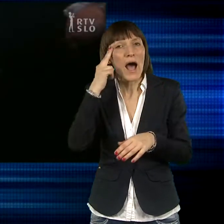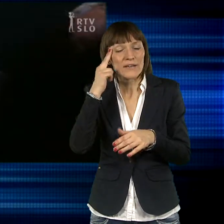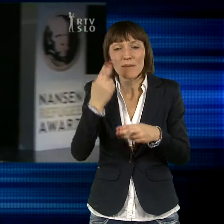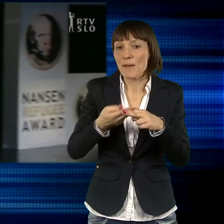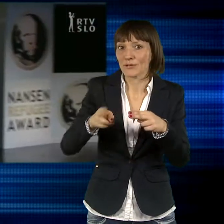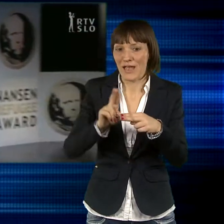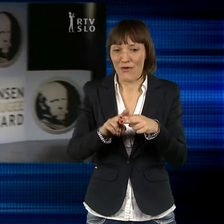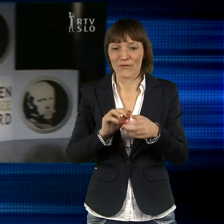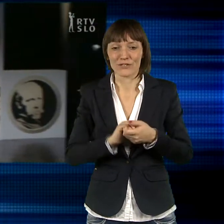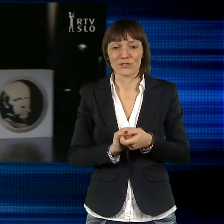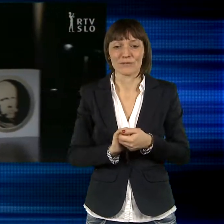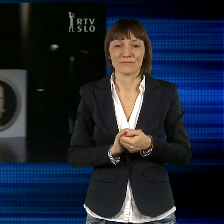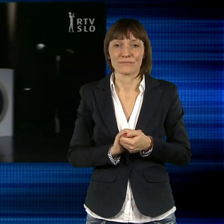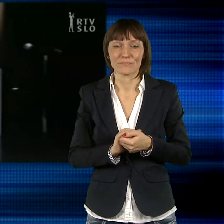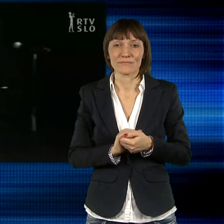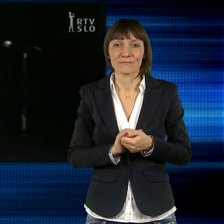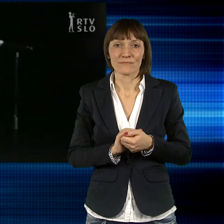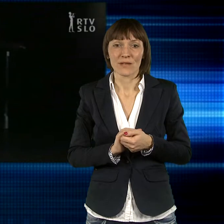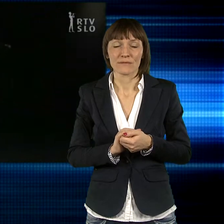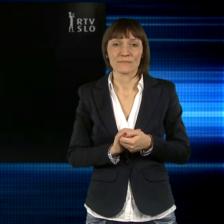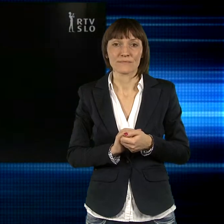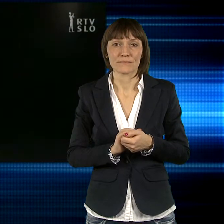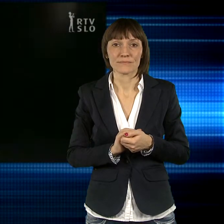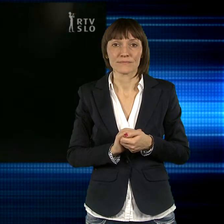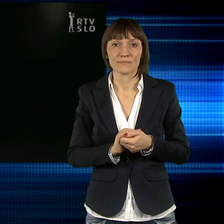je ne prepoznajo več.